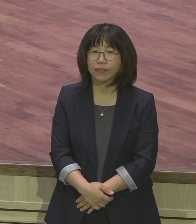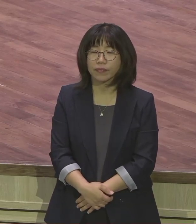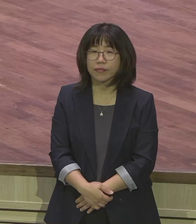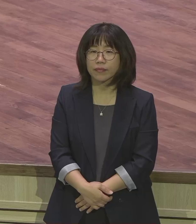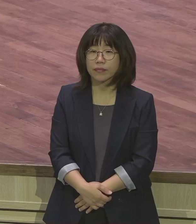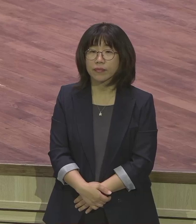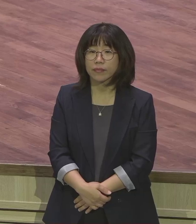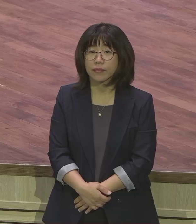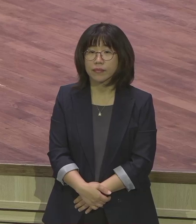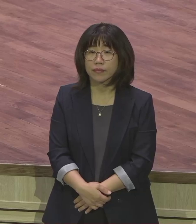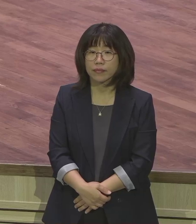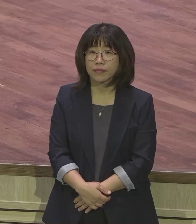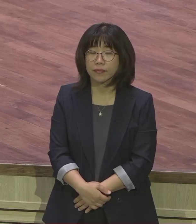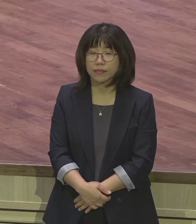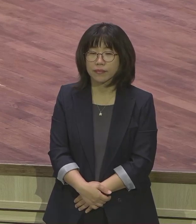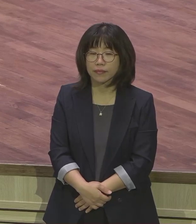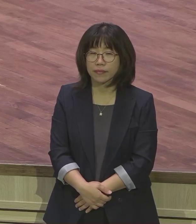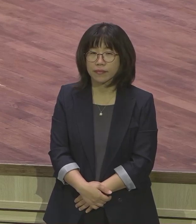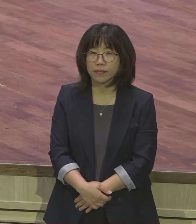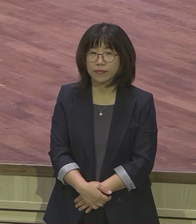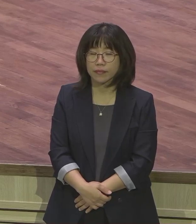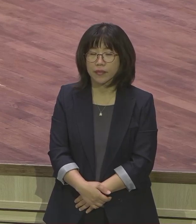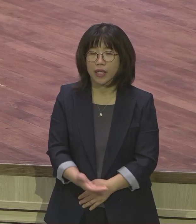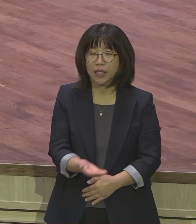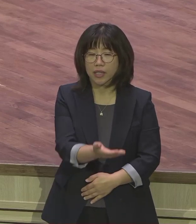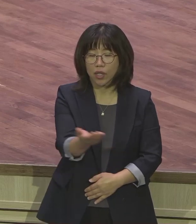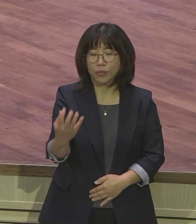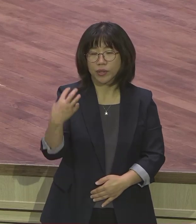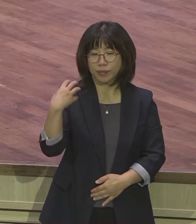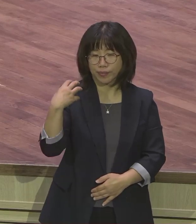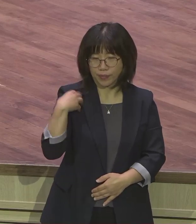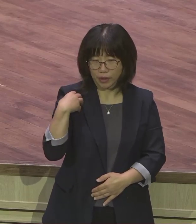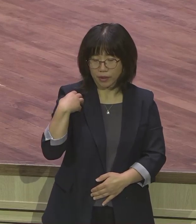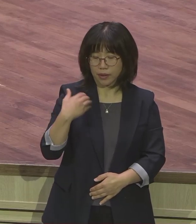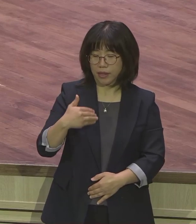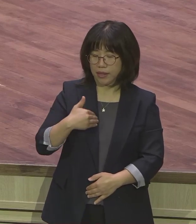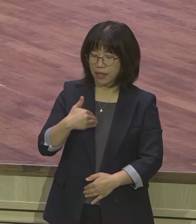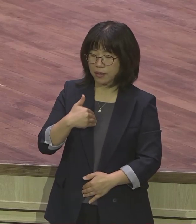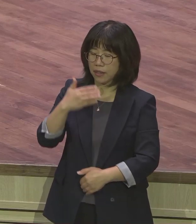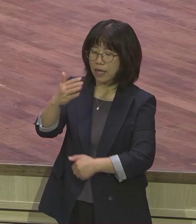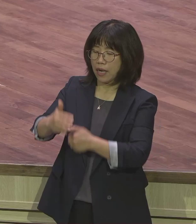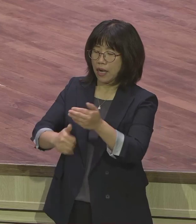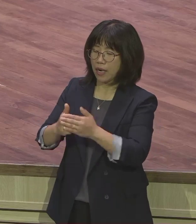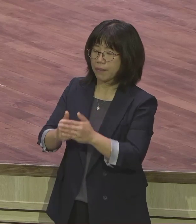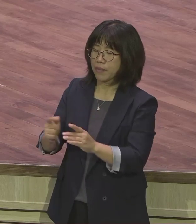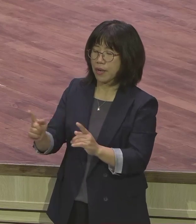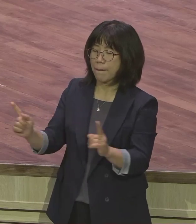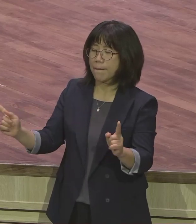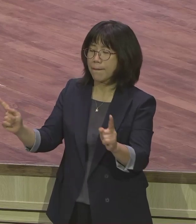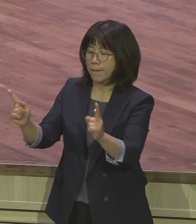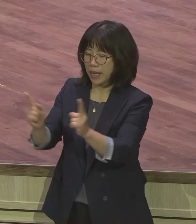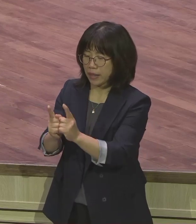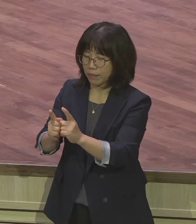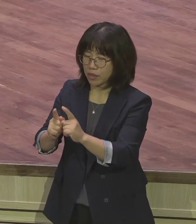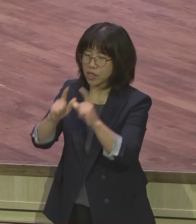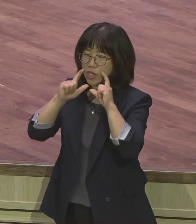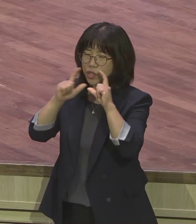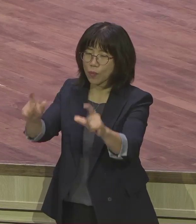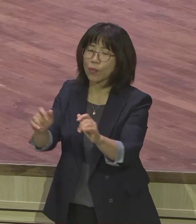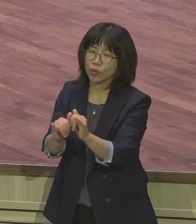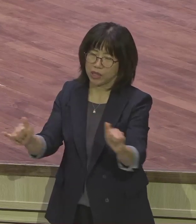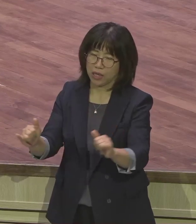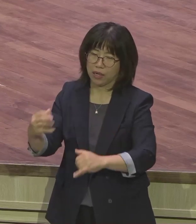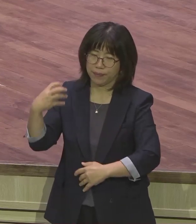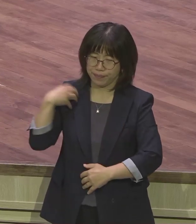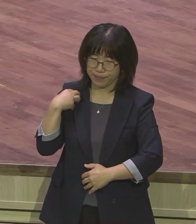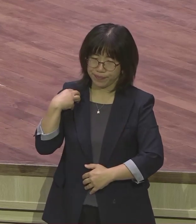하나님을 만나게 하는 예수 그리스도를 선포하는 선지자들 믿으시기 바랍니다 듣거나